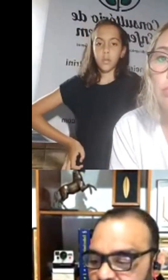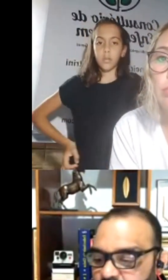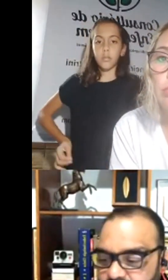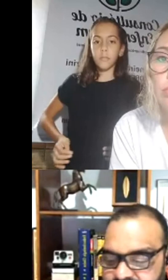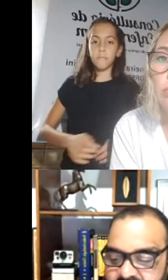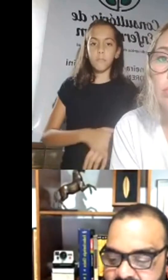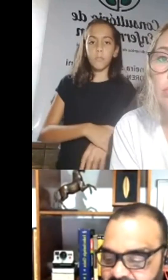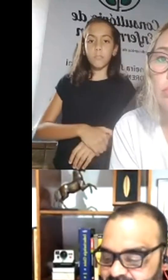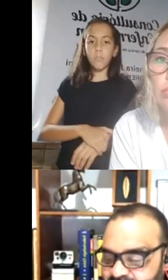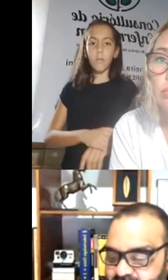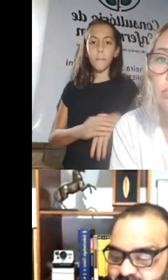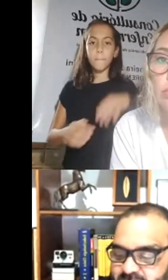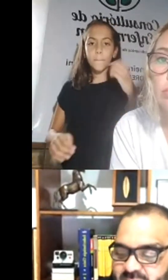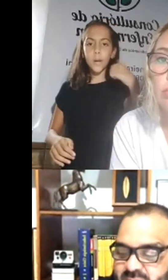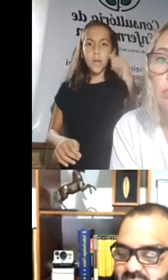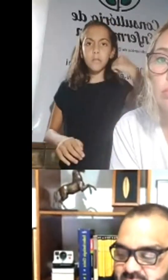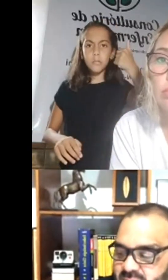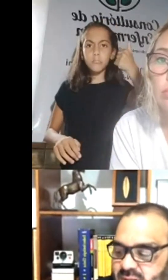primeiro recomendar